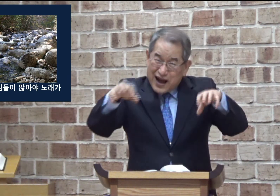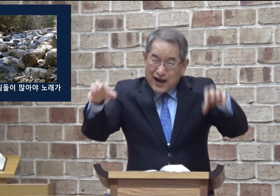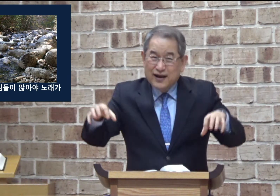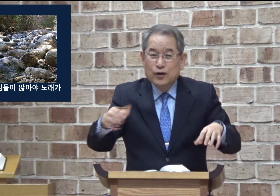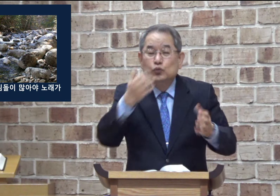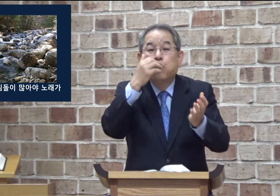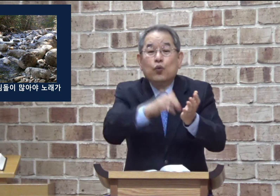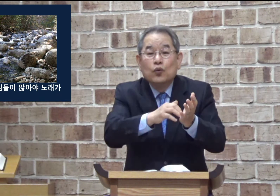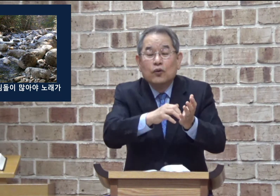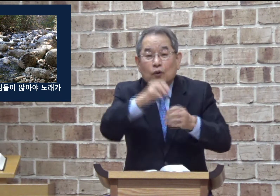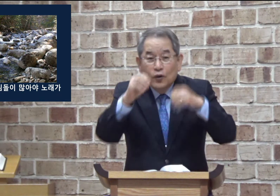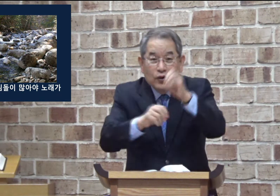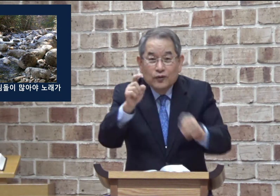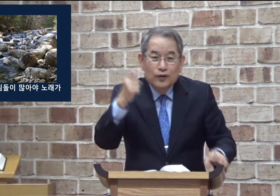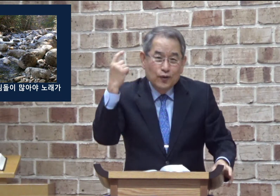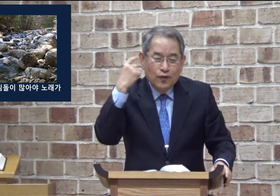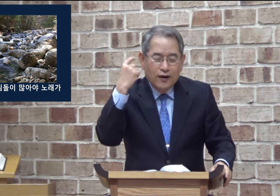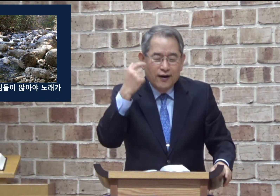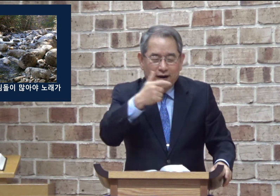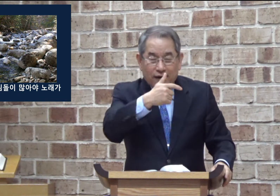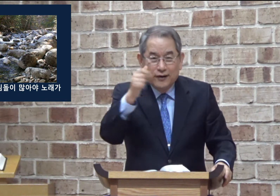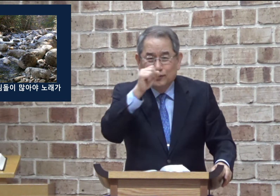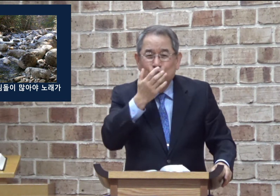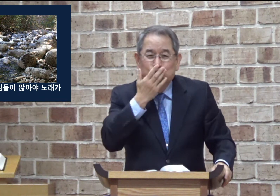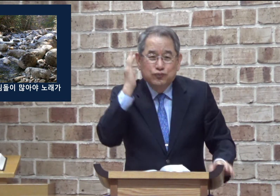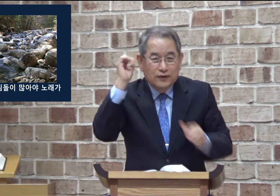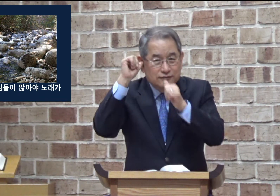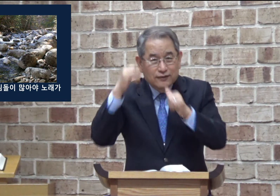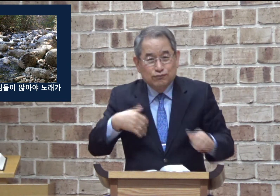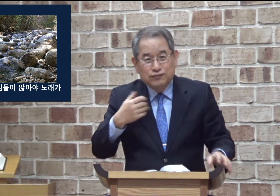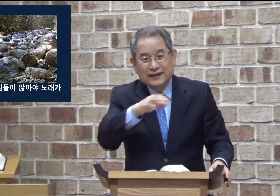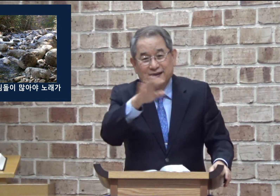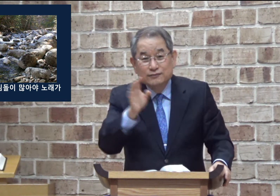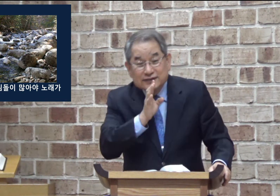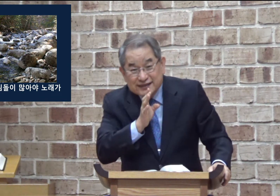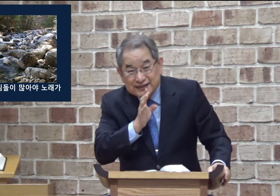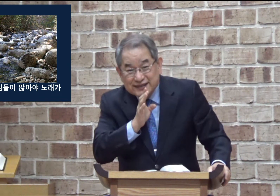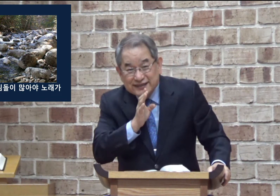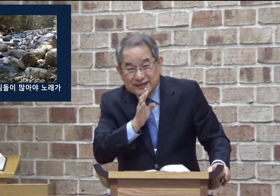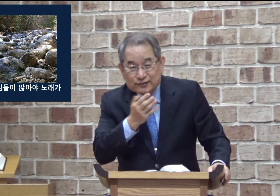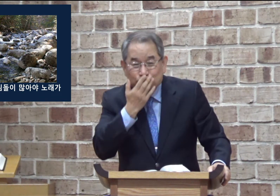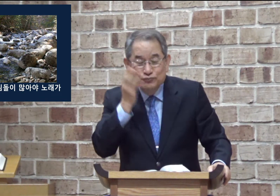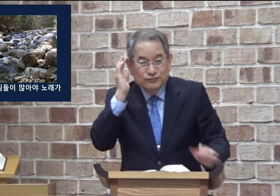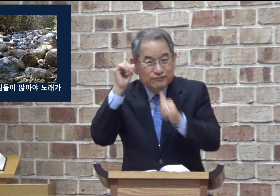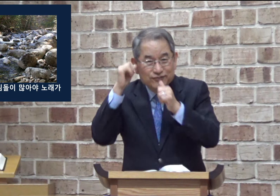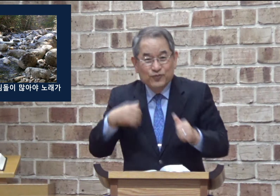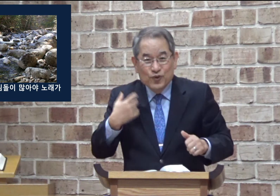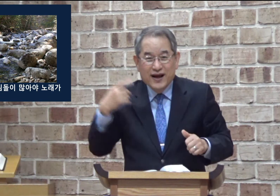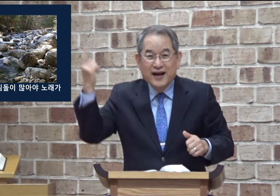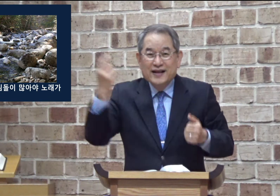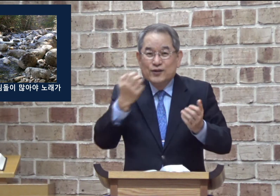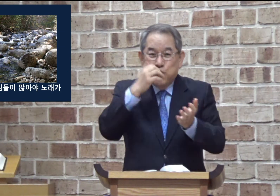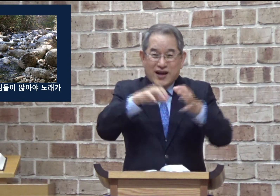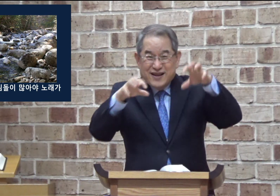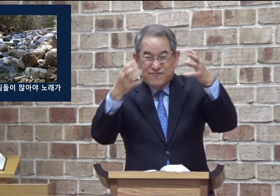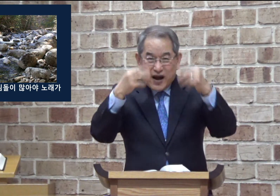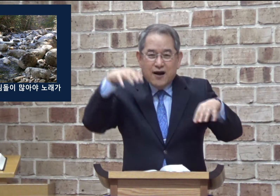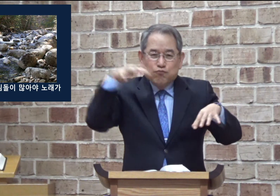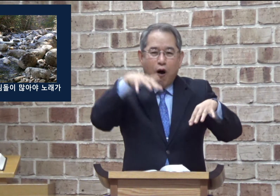돌이 많은 곳을 흐릅니다. 그러면 돌이 많아야 시냇물 소리가 아름답다고 합니다. 우리는 농아인이라 잘